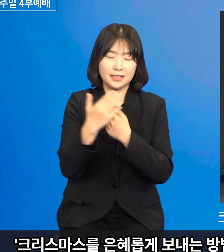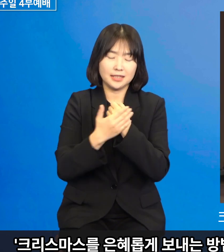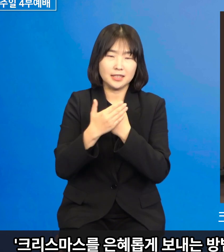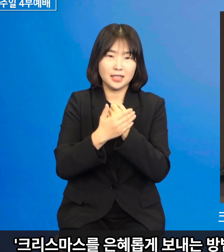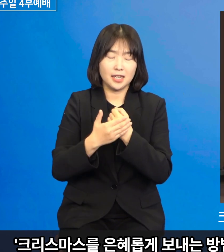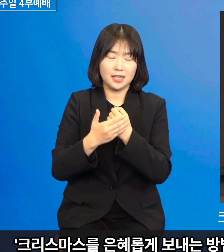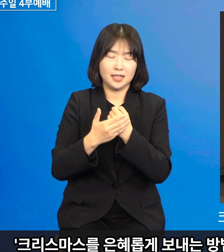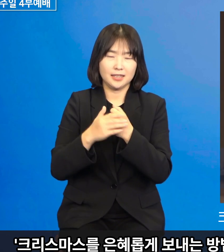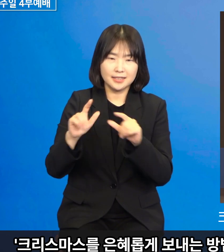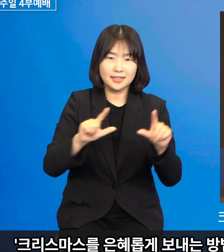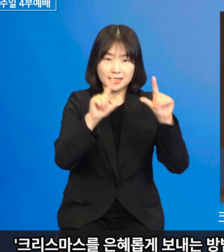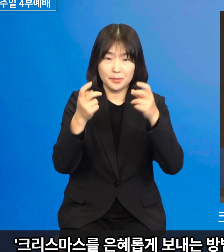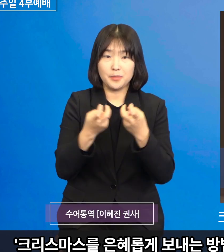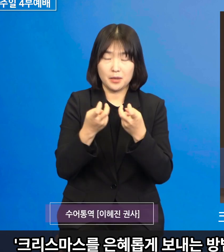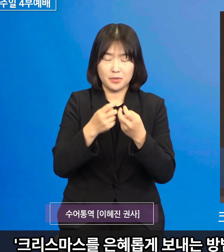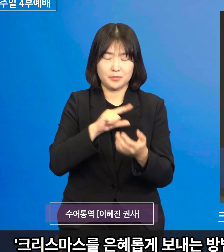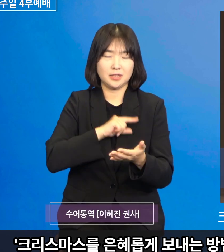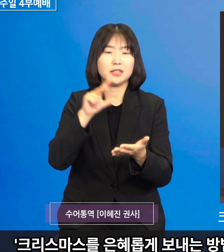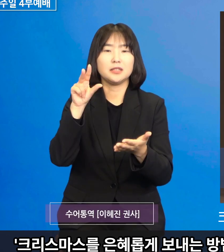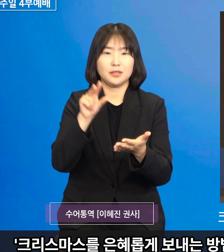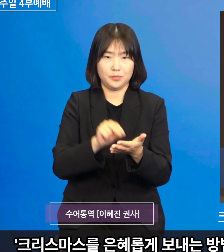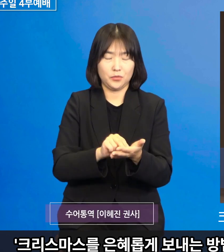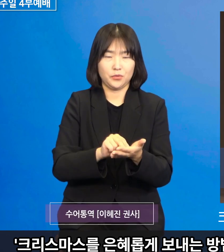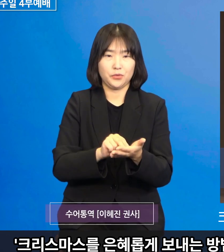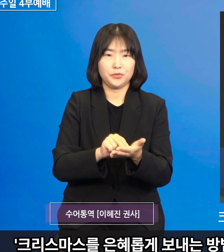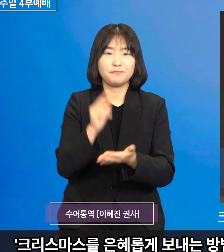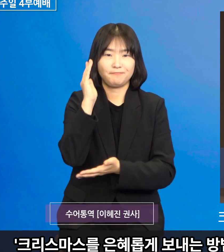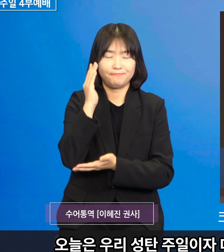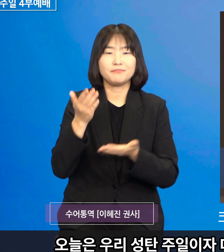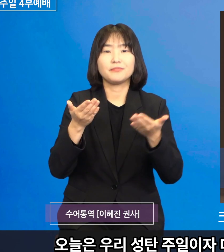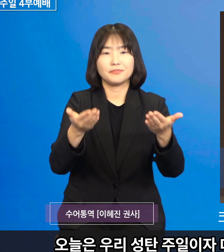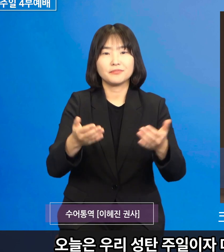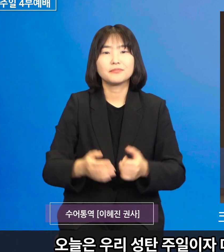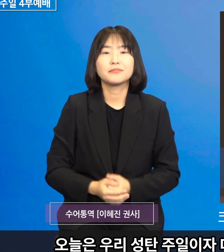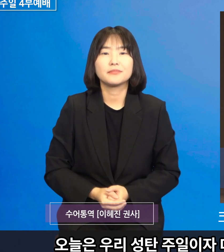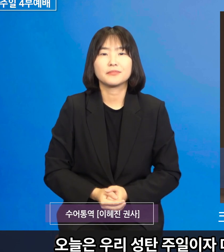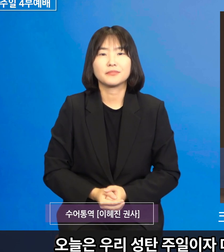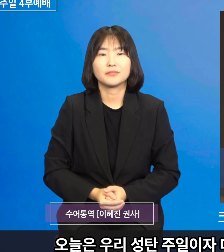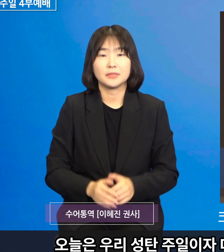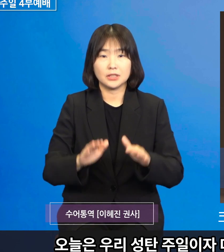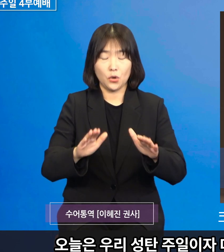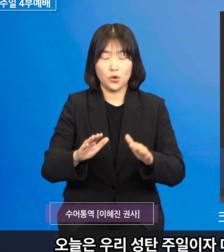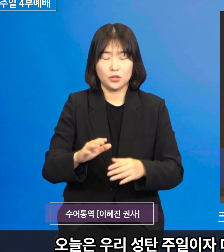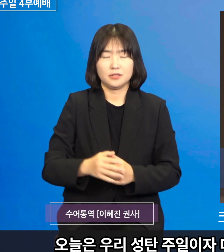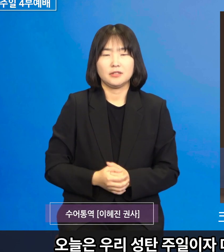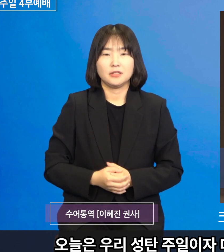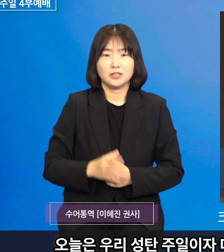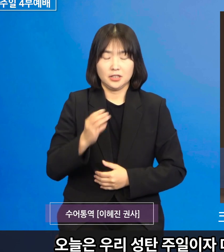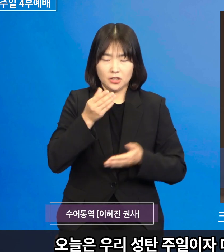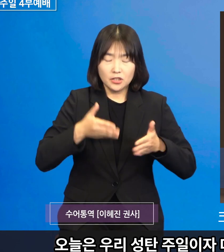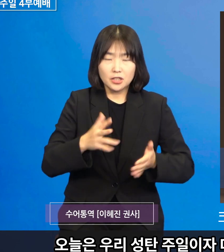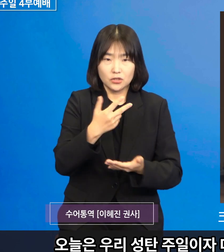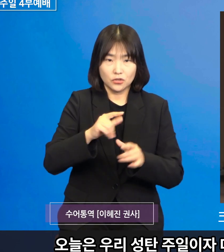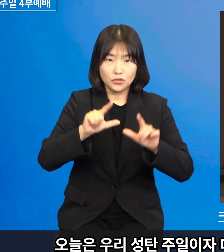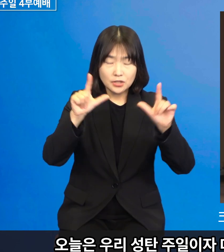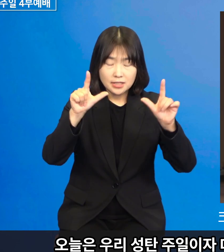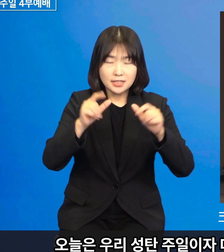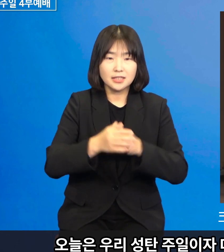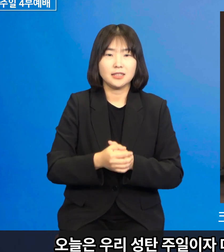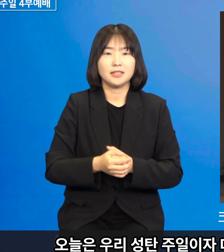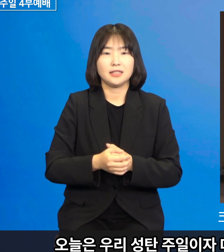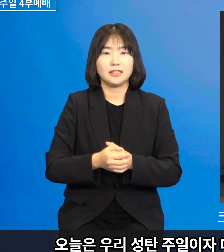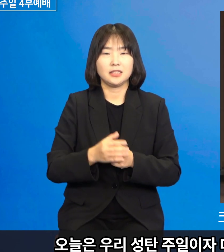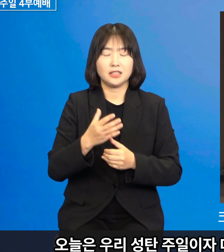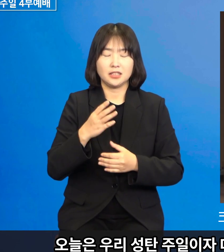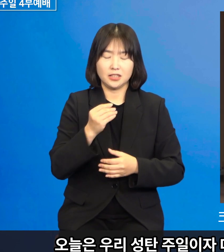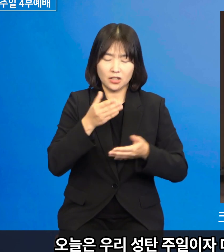은혜롭게 보내는 방법이란 제목의 말씀을 나누겠습니다. 오늘은 우리 성탄 주일이자 대림절 네